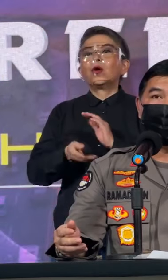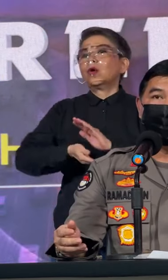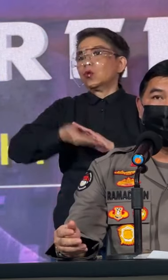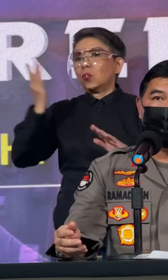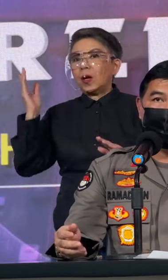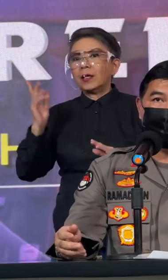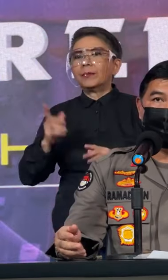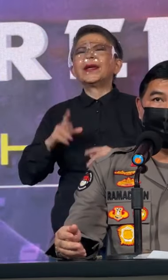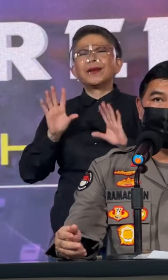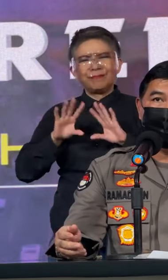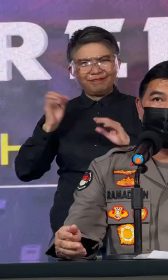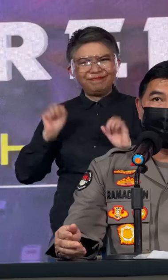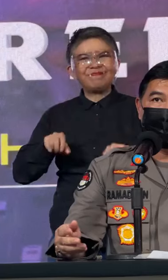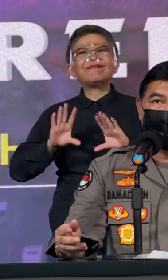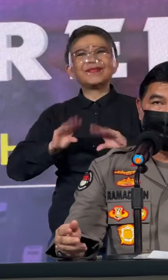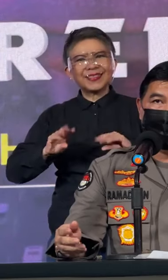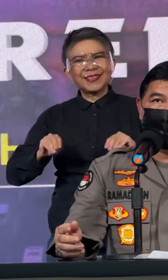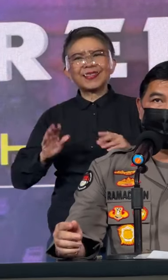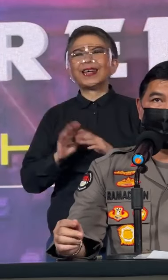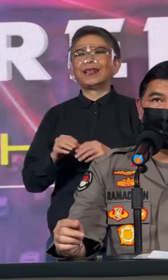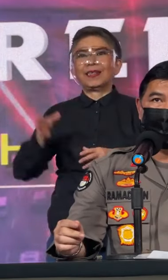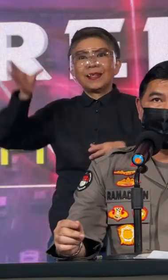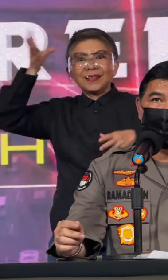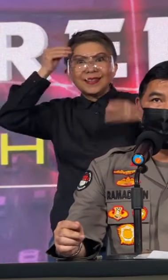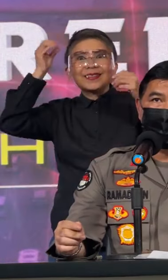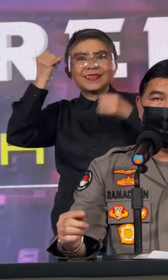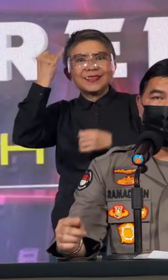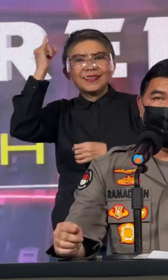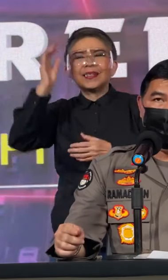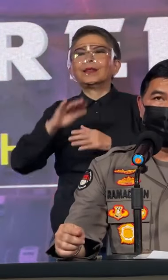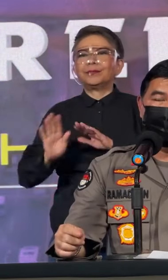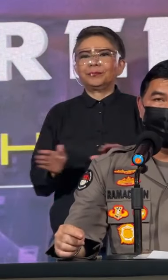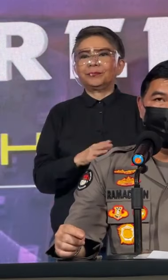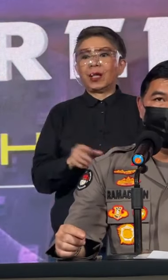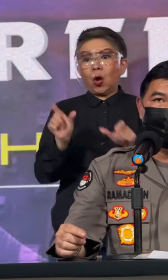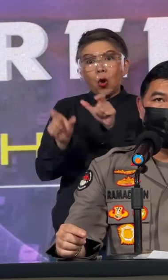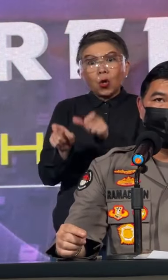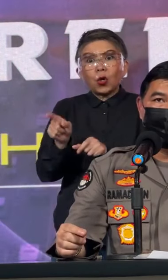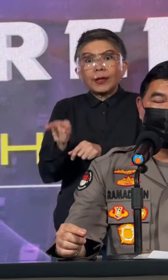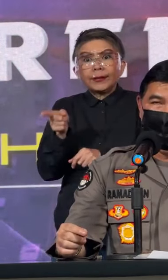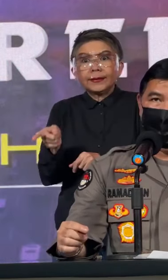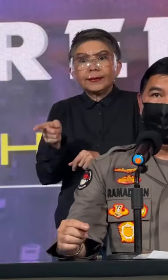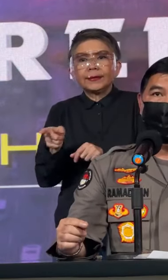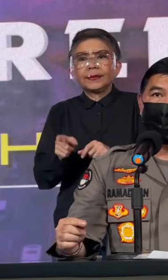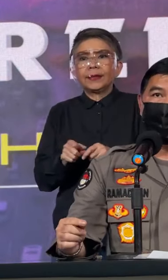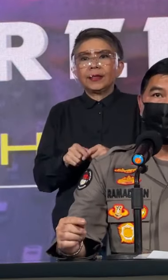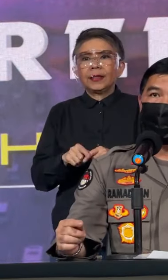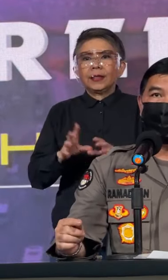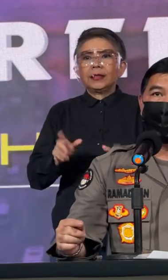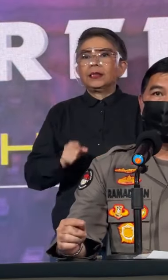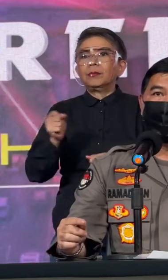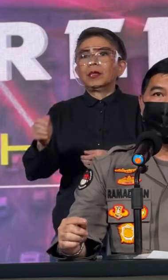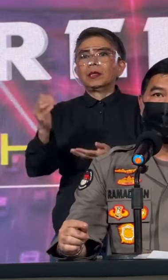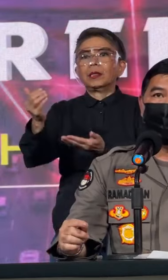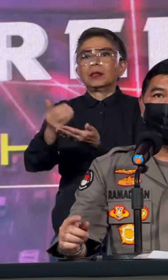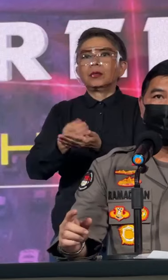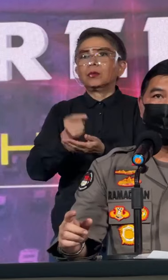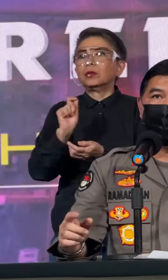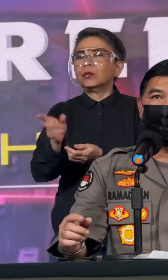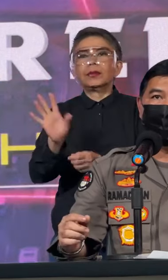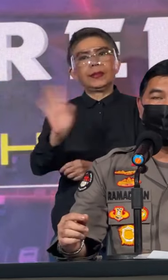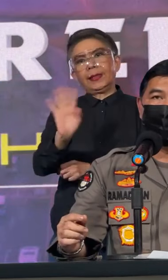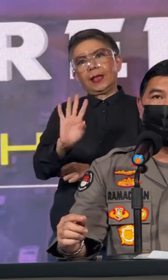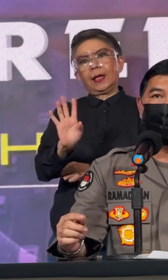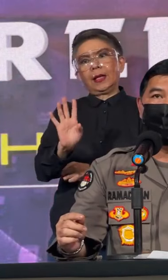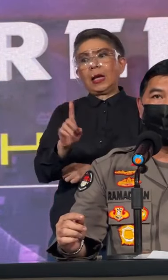dari tempat pembinaan. Dan mereka tidak diberikan upah seperti pekerja